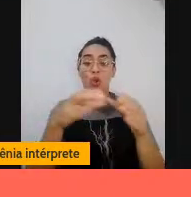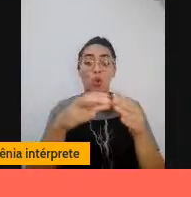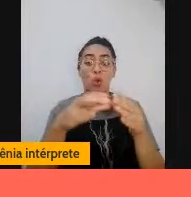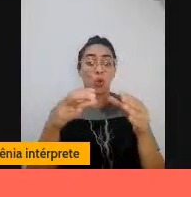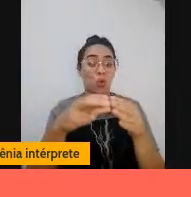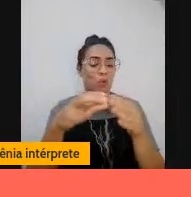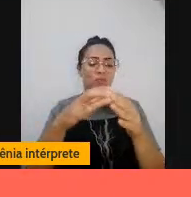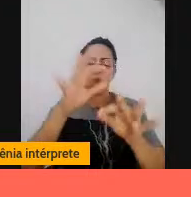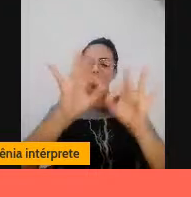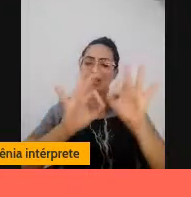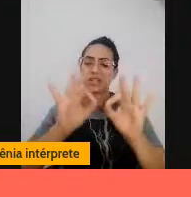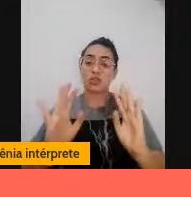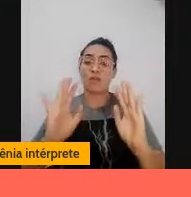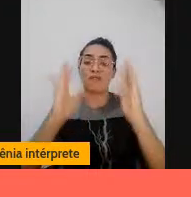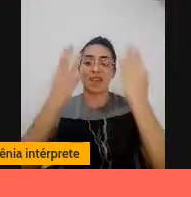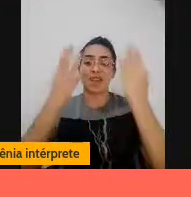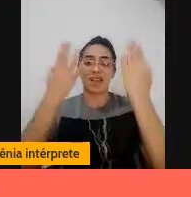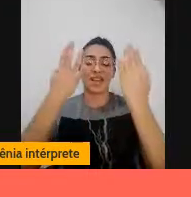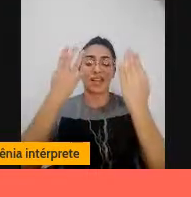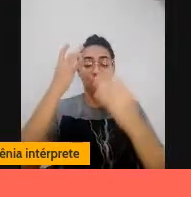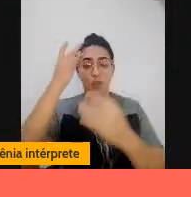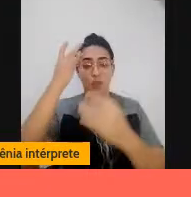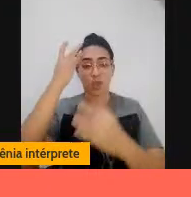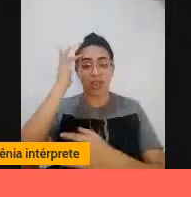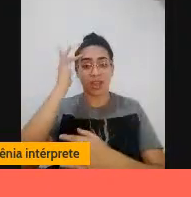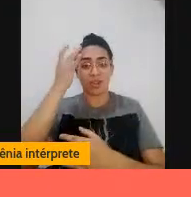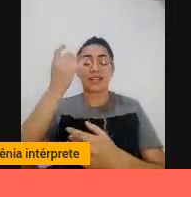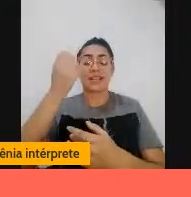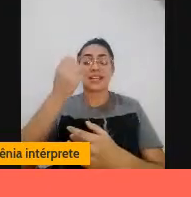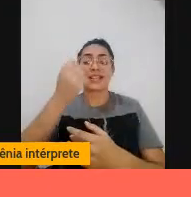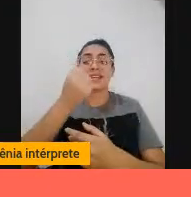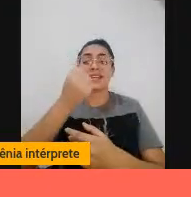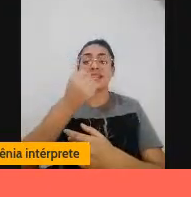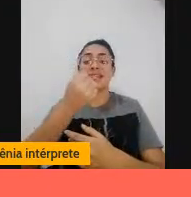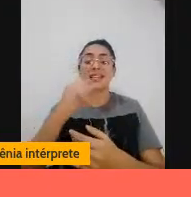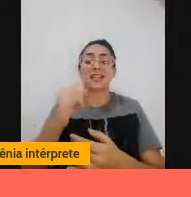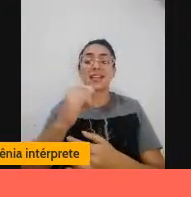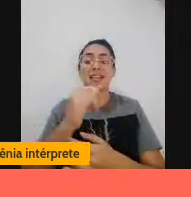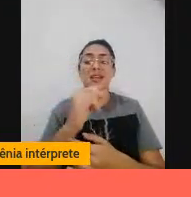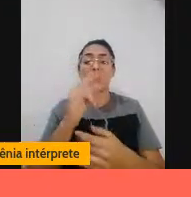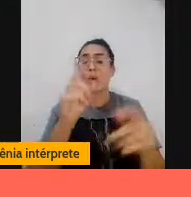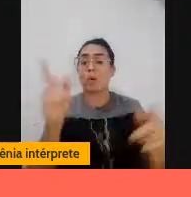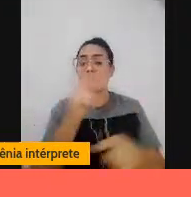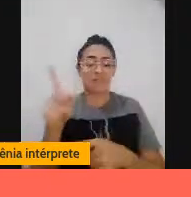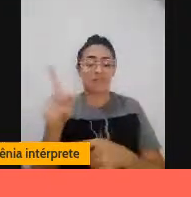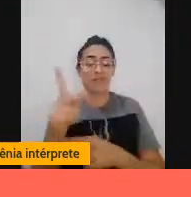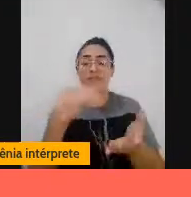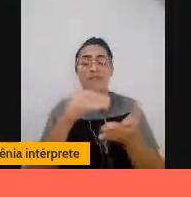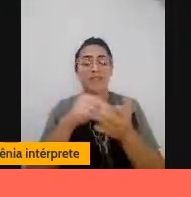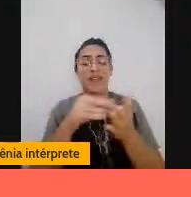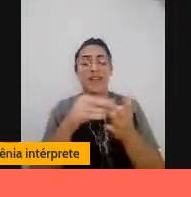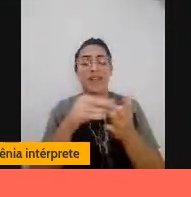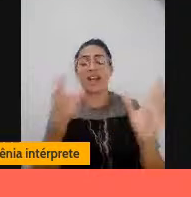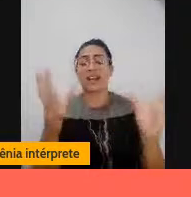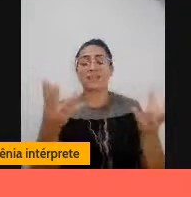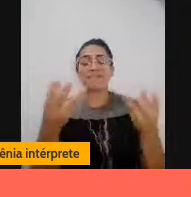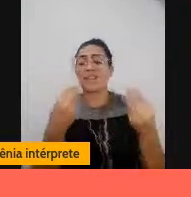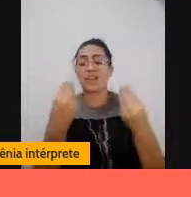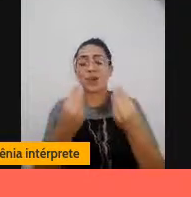organizadora. Eu acho que se não fosse as professoras, né, que estavam lá junto com a gente, isso não